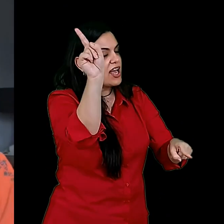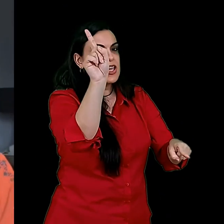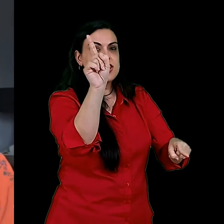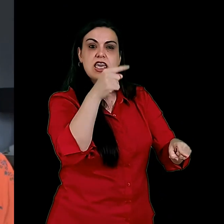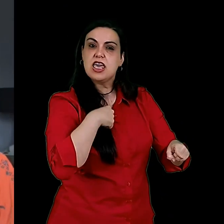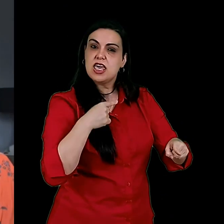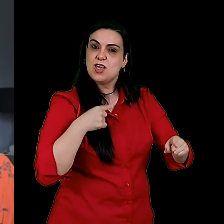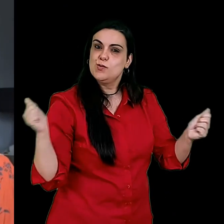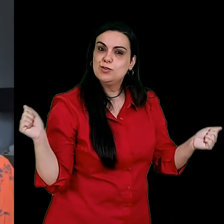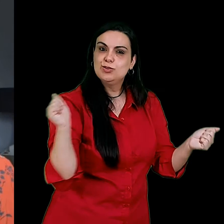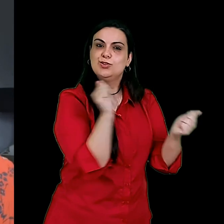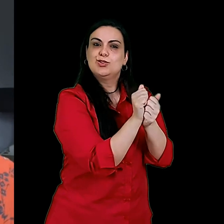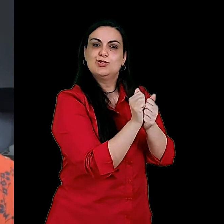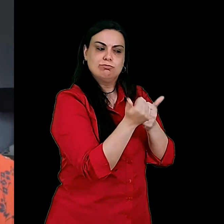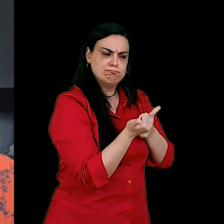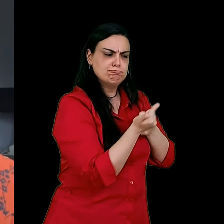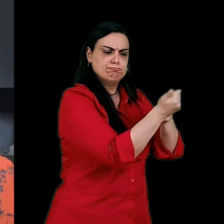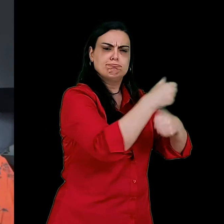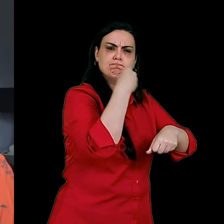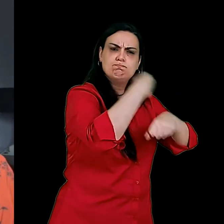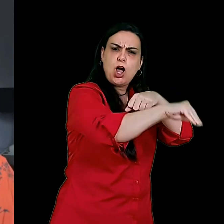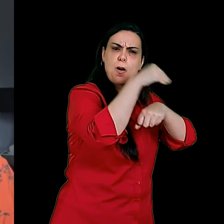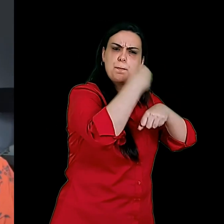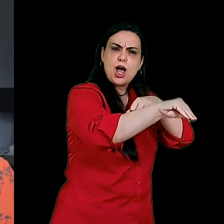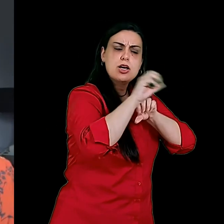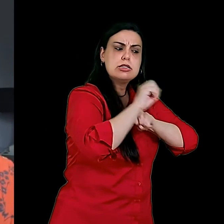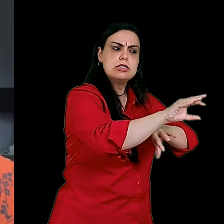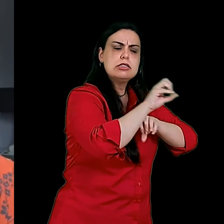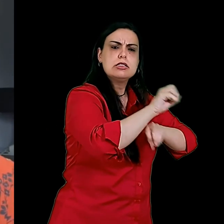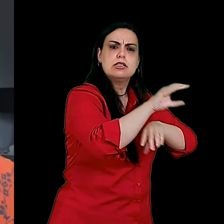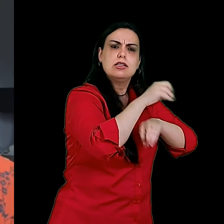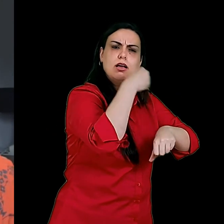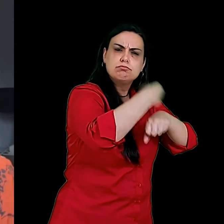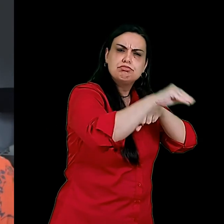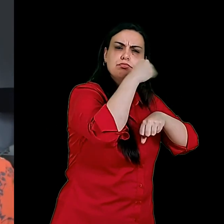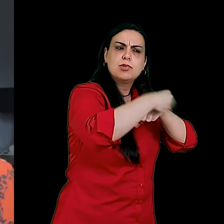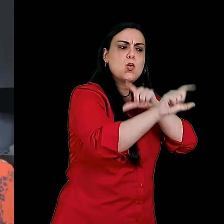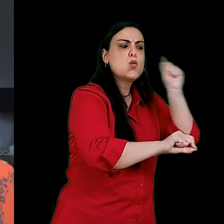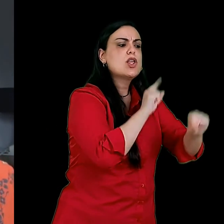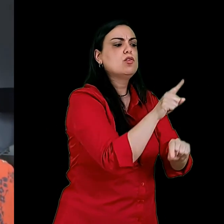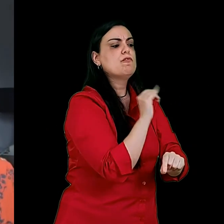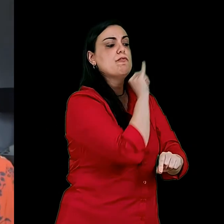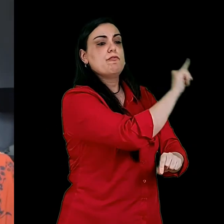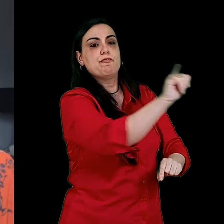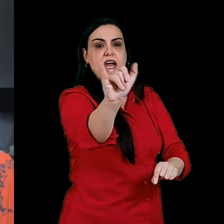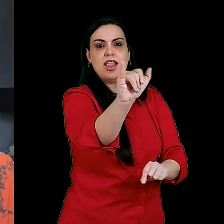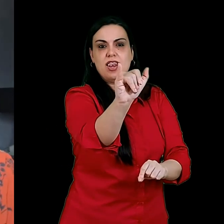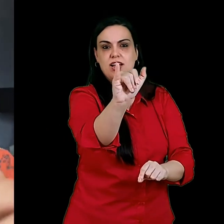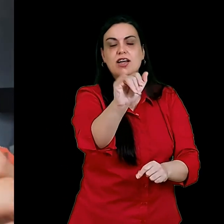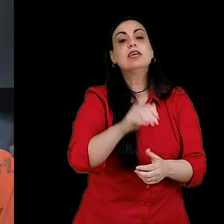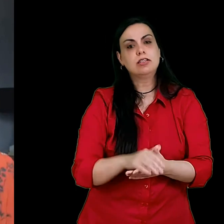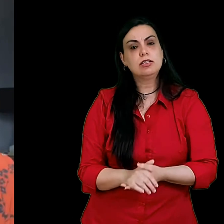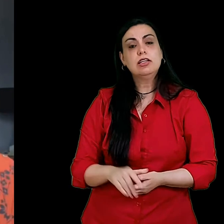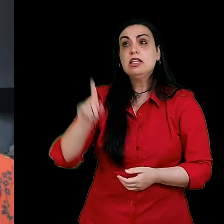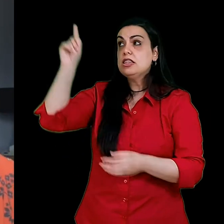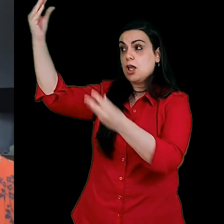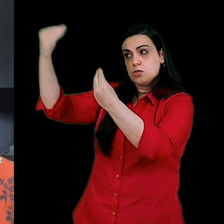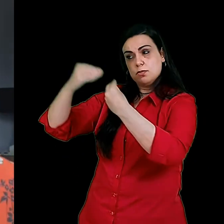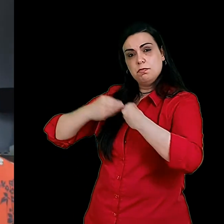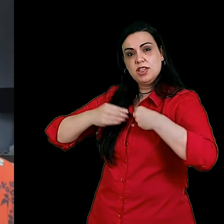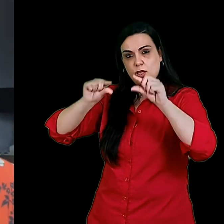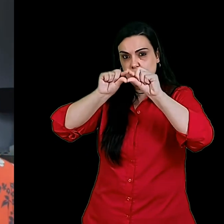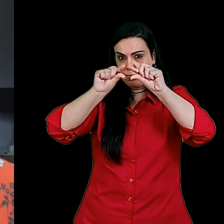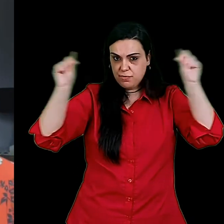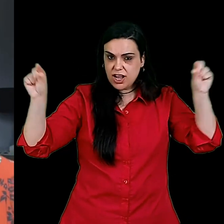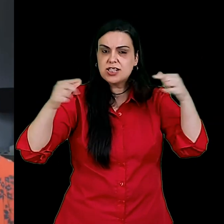e eu serei com a tua boca e te ensinarei o que dirás. Deus me deu uma frase e eu gostaria que